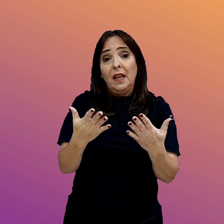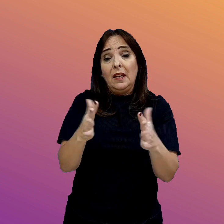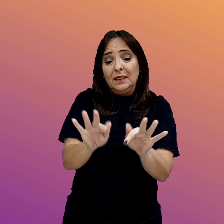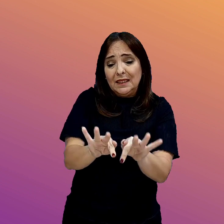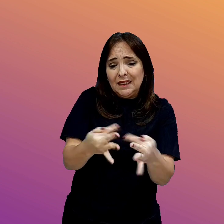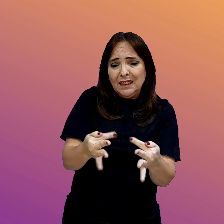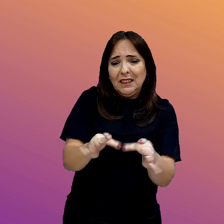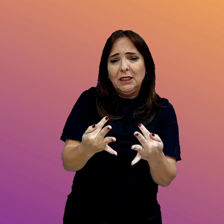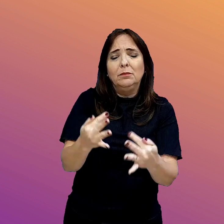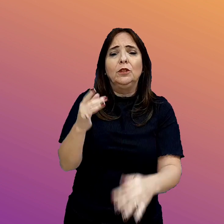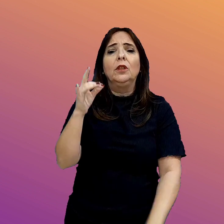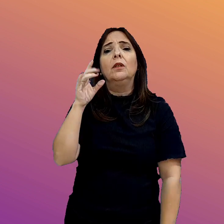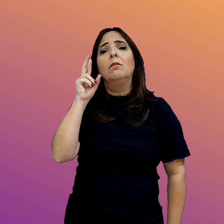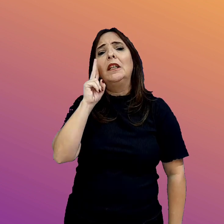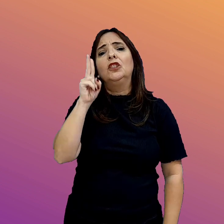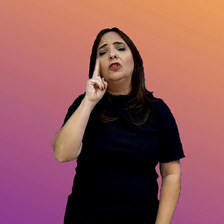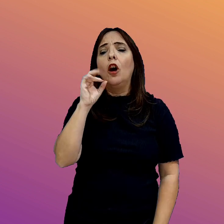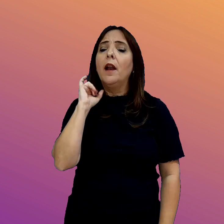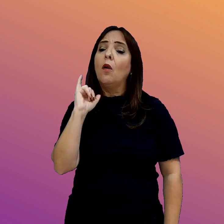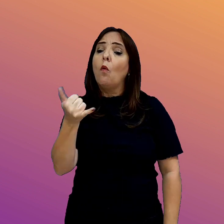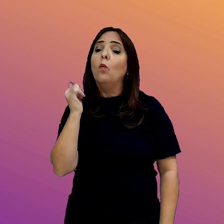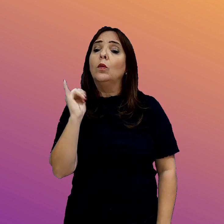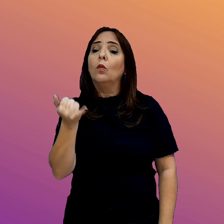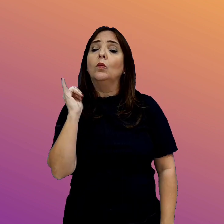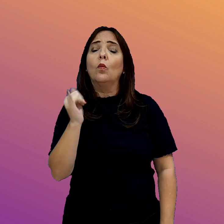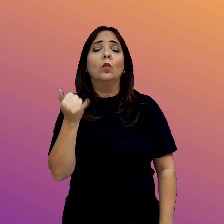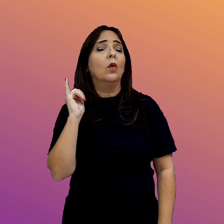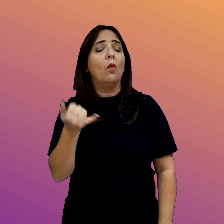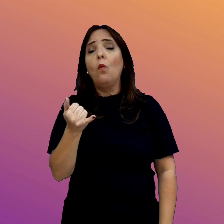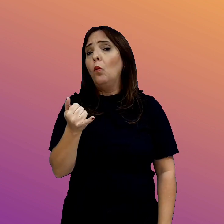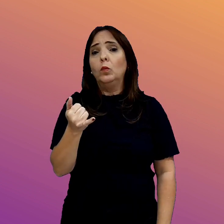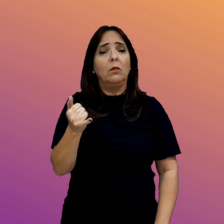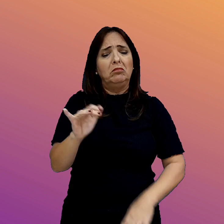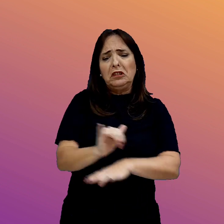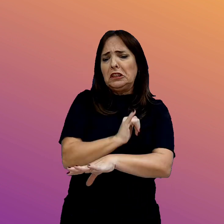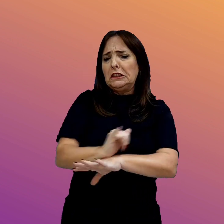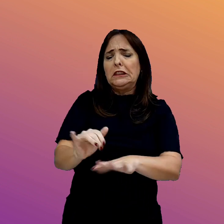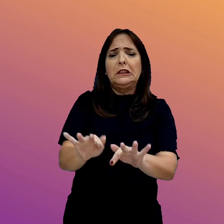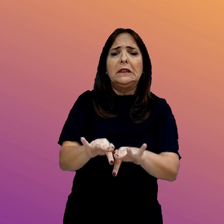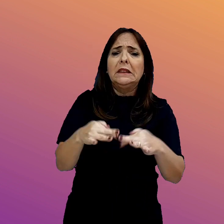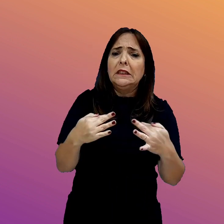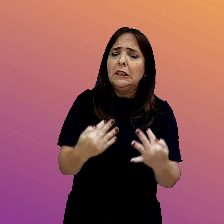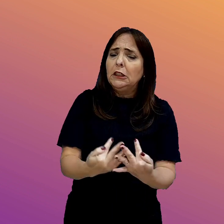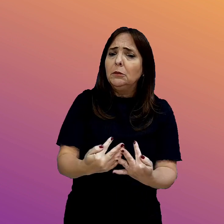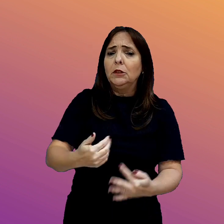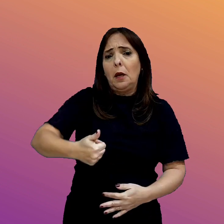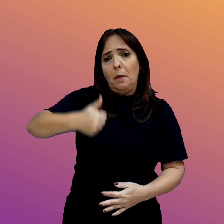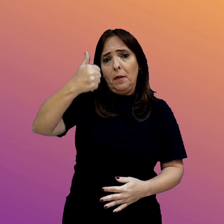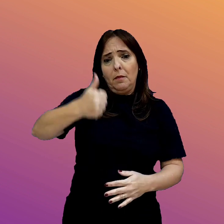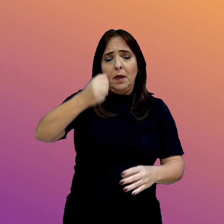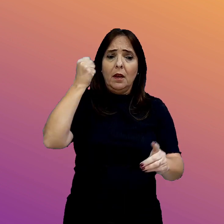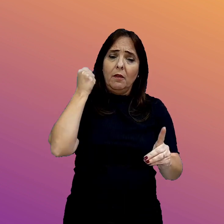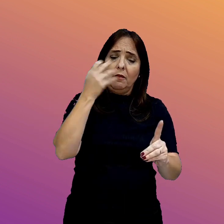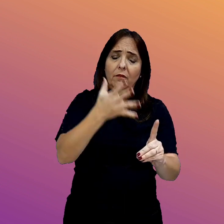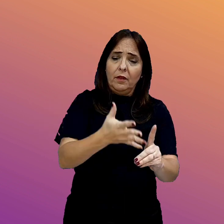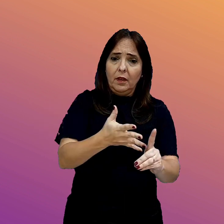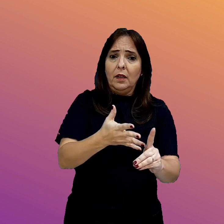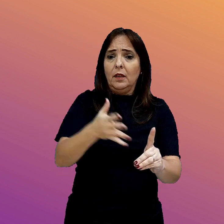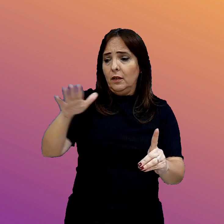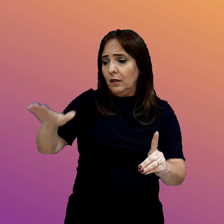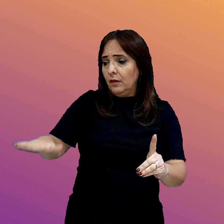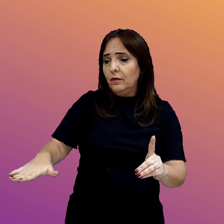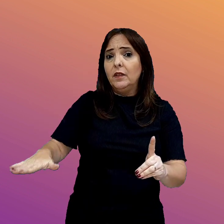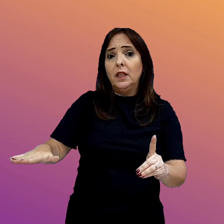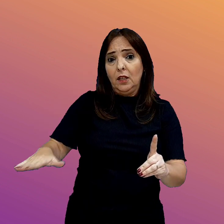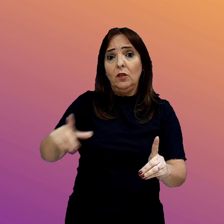onde você conta uma história da Bíblia, da sua maneira, e a primeira referência que um filho, uma criança tem